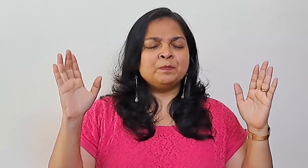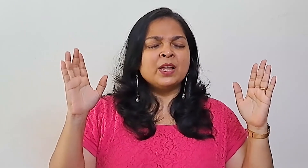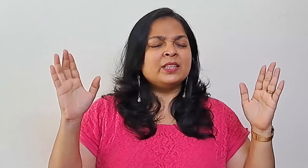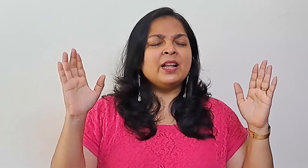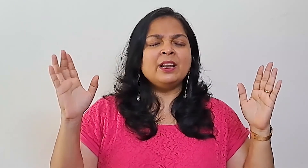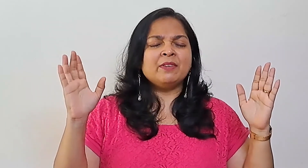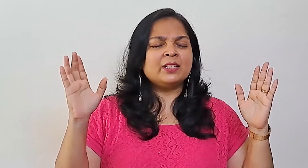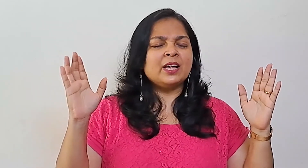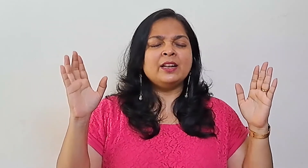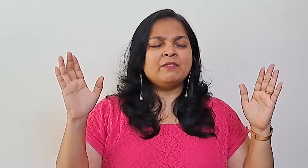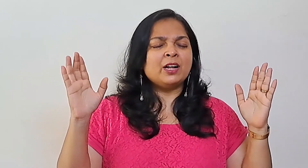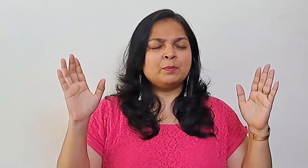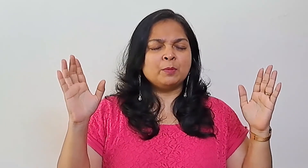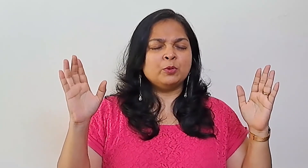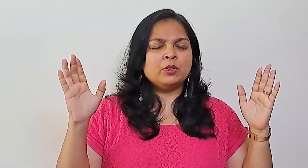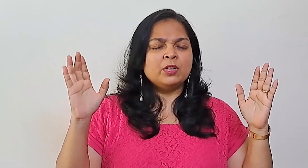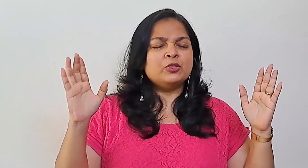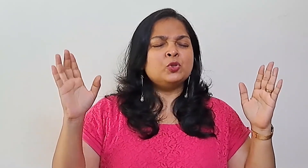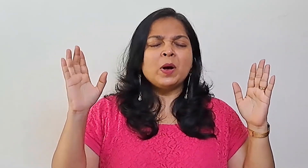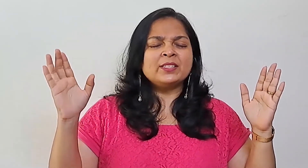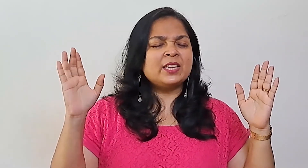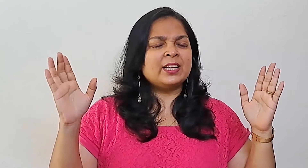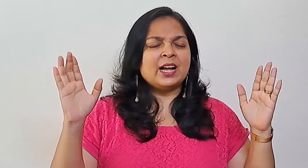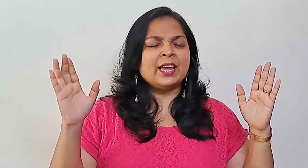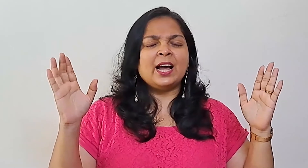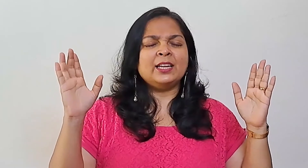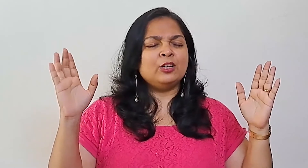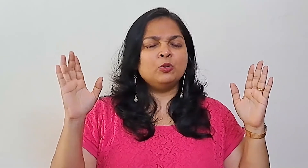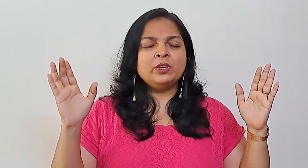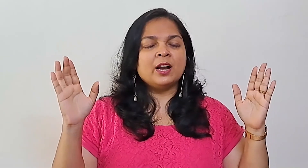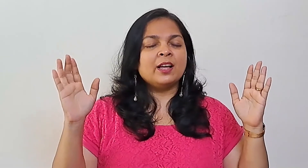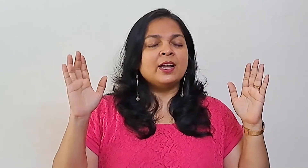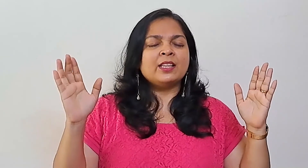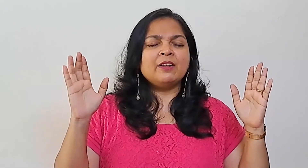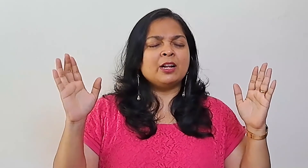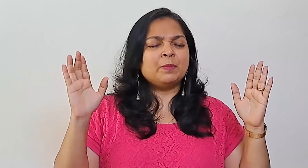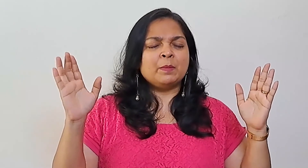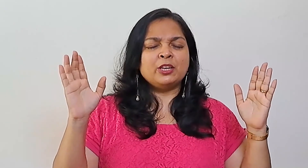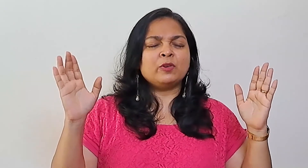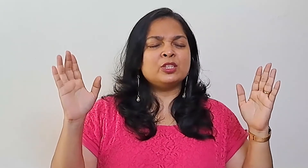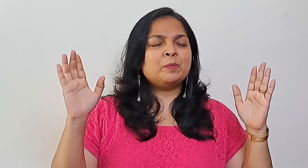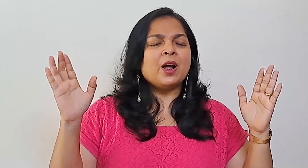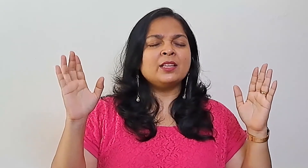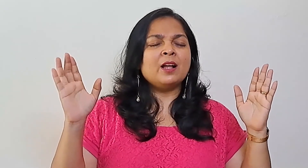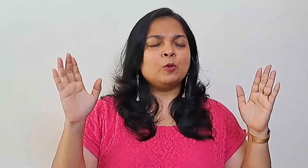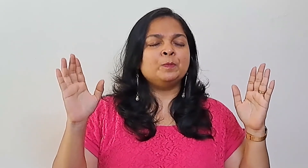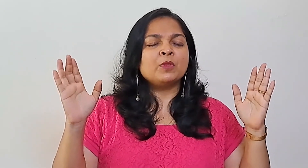ਪਰਮੇਸ਼ਵਰ, ਧੰਨਵਾਦ, ਧੰਨਵਾਦ ਪਿਤਾ ਪਰਮੇਸ਼ਵਰ, ਪਿਤਾ ਪਰਮੇਸ਼ਵਰ ਧੰਨਵਾਦ, ਧੰਨਵਾਦ ਪਿਤਾ ਪਰਮੇਸ਼ਵਰ। ਇਸ ਪ੍ਰਾਰਥਨਾ